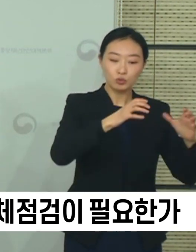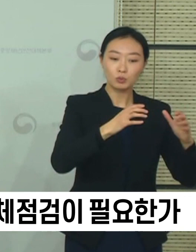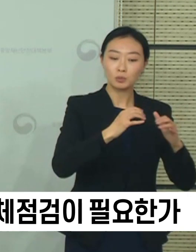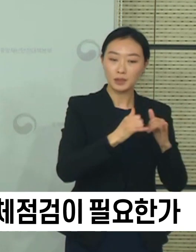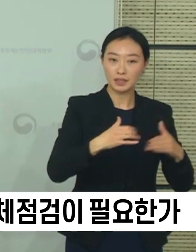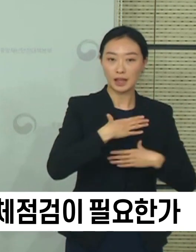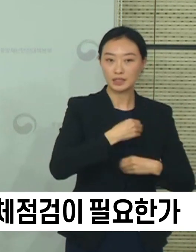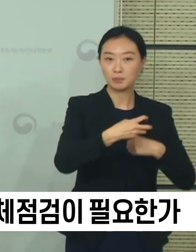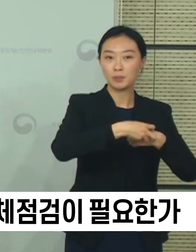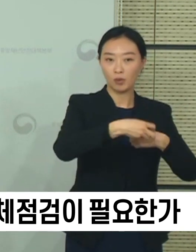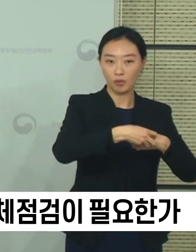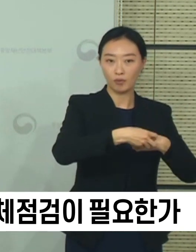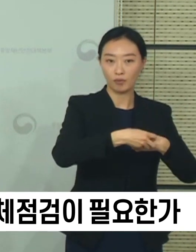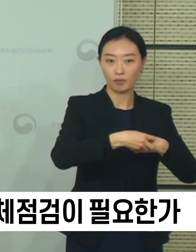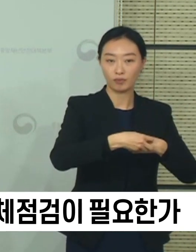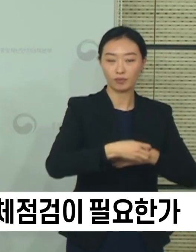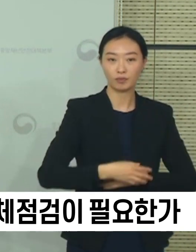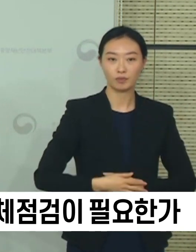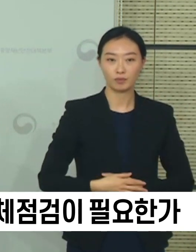대한